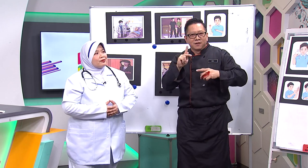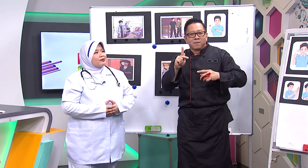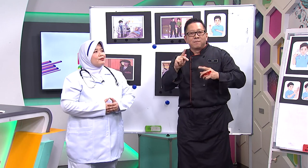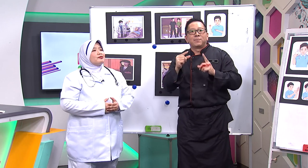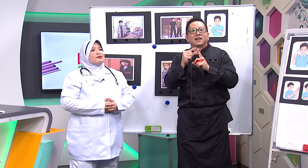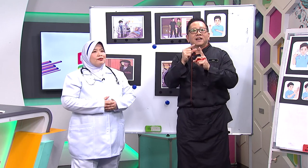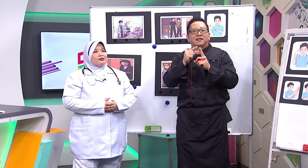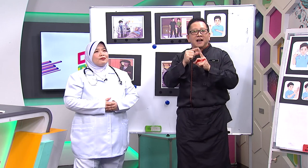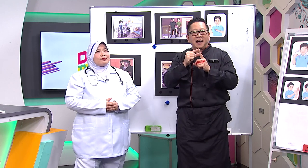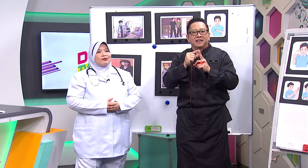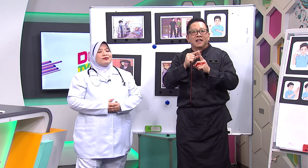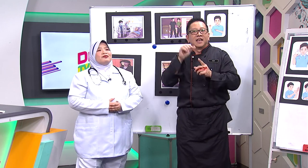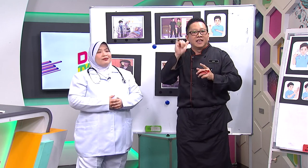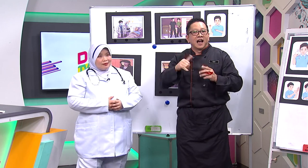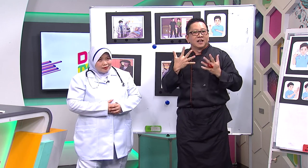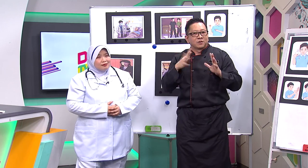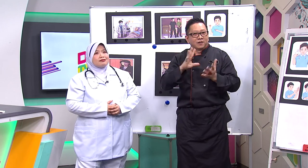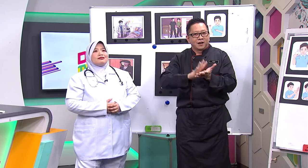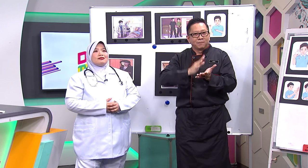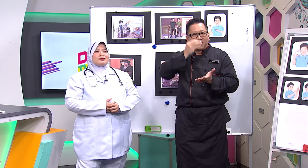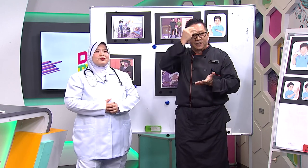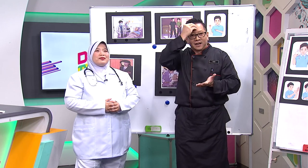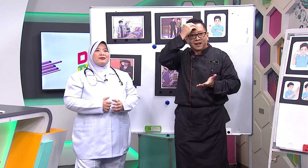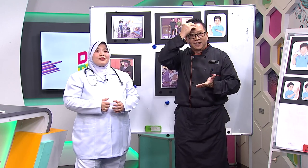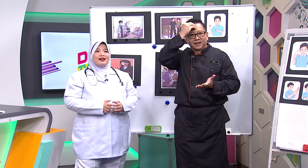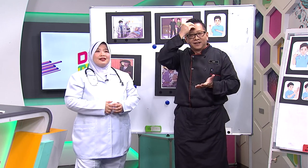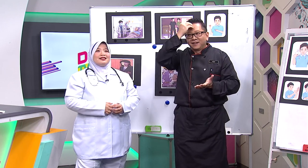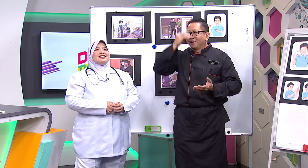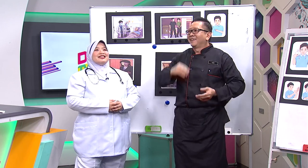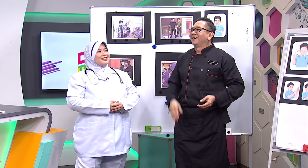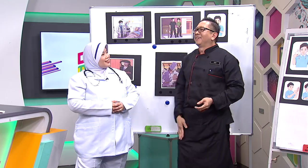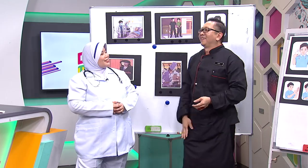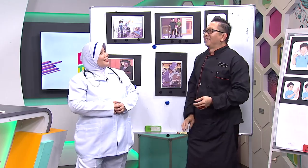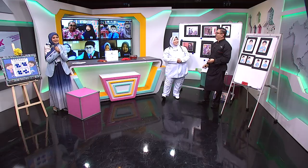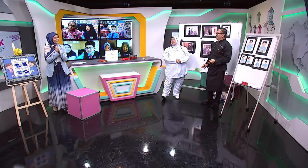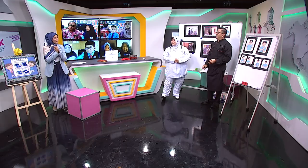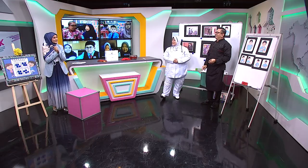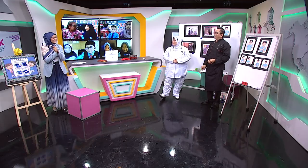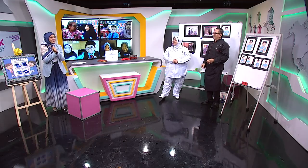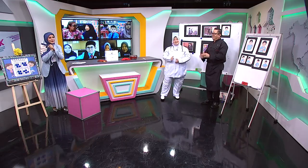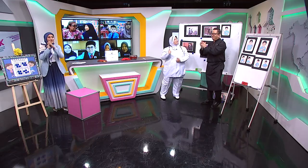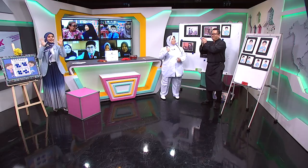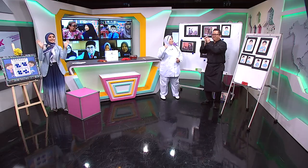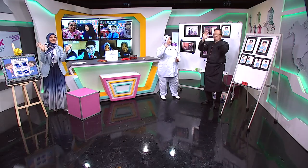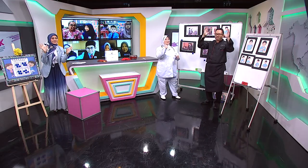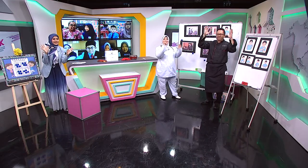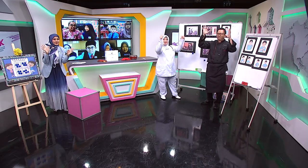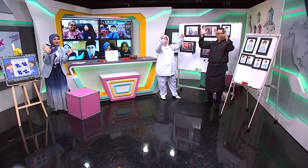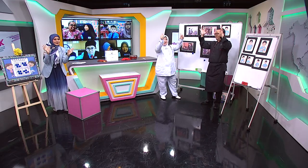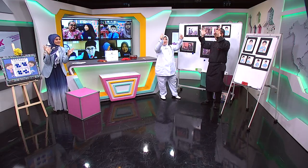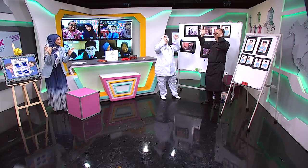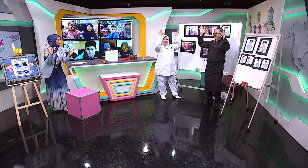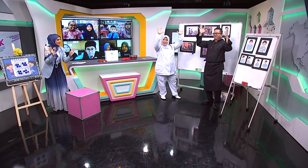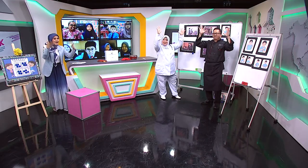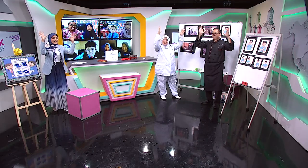mengisyaratkan perkataan yang sudah belajar. Ya. Yeah. Tanya kawan-kawan semua. Boleh tak saya nak minta